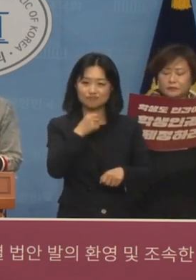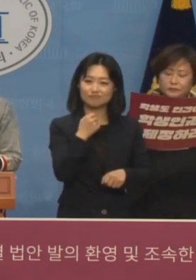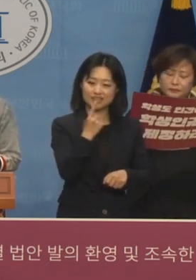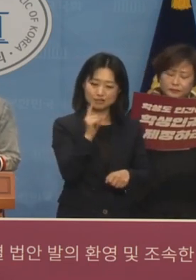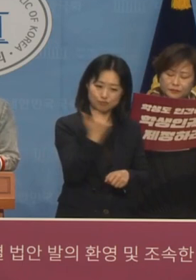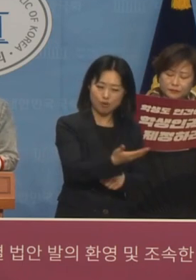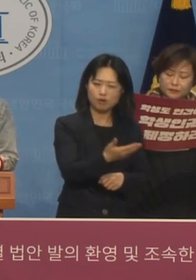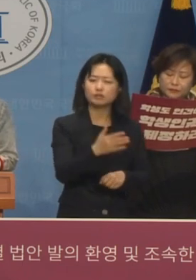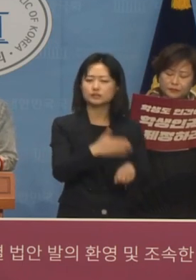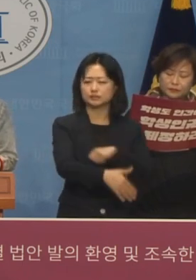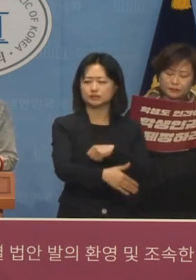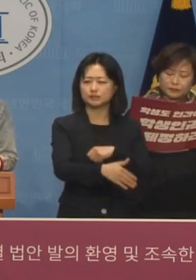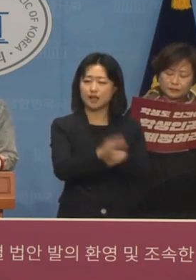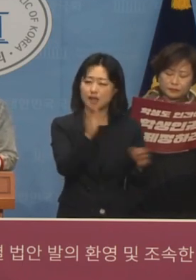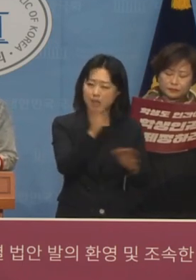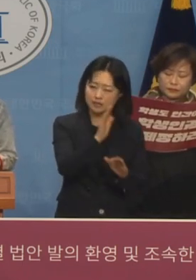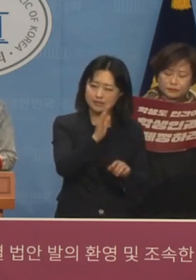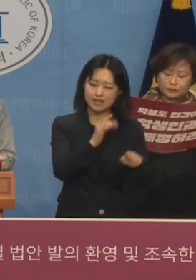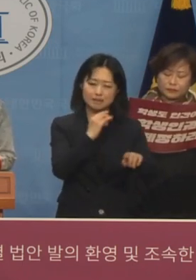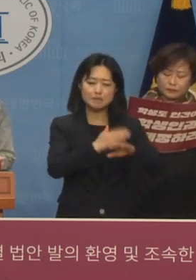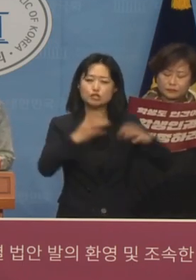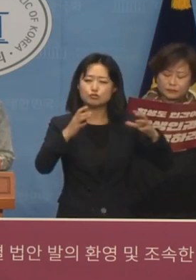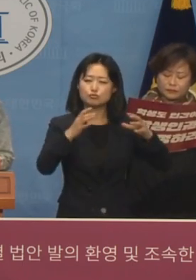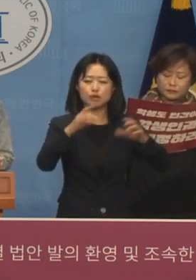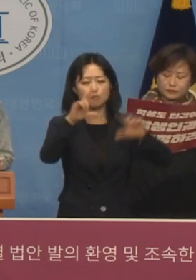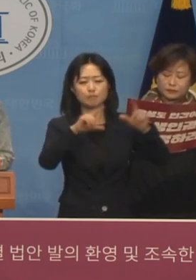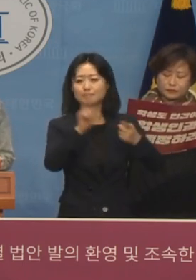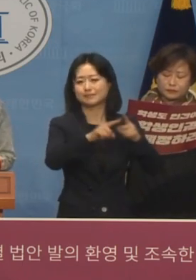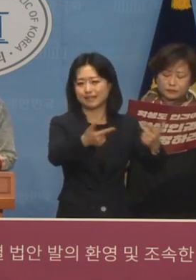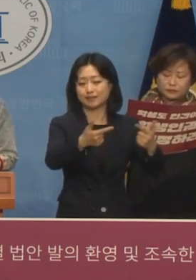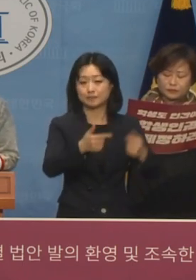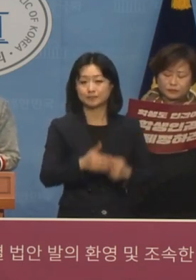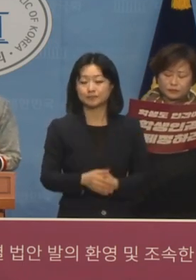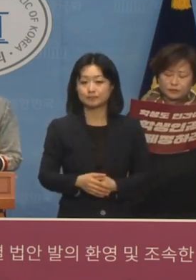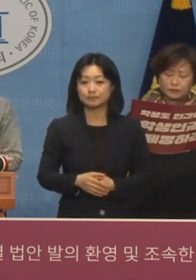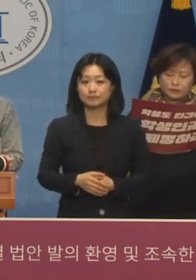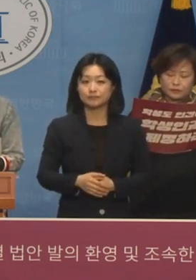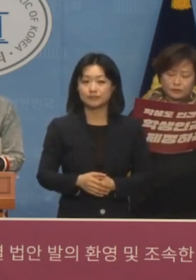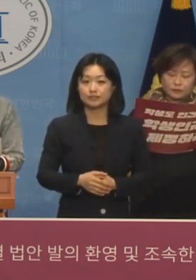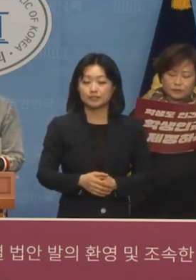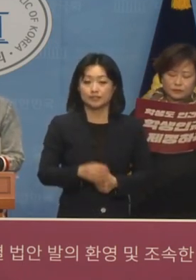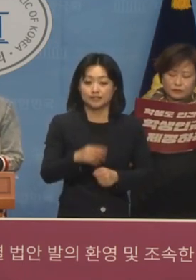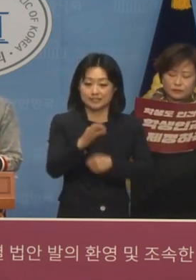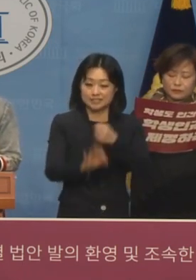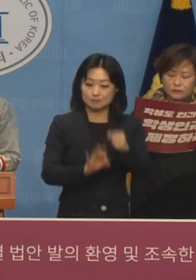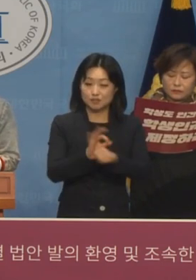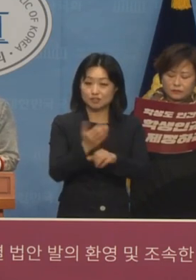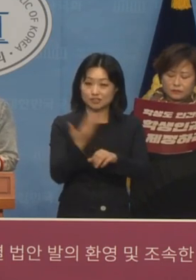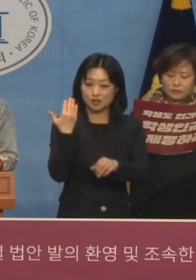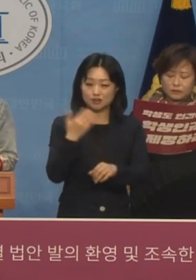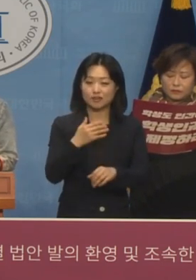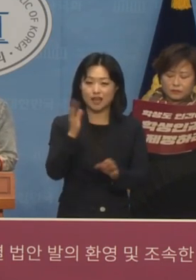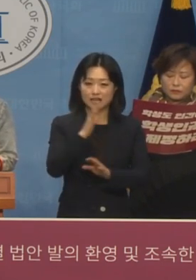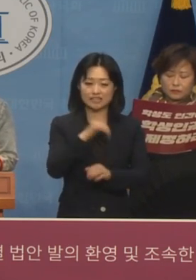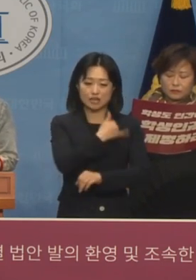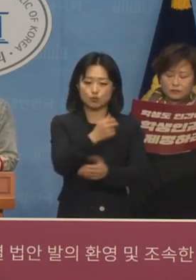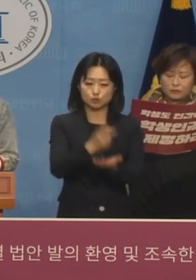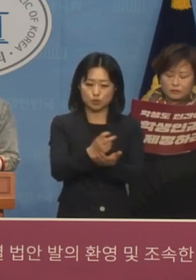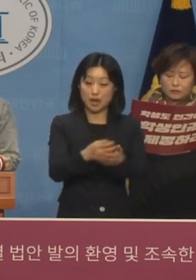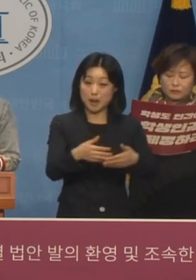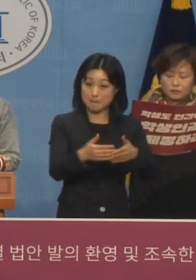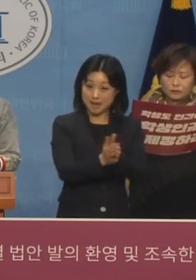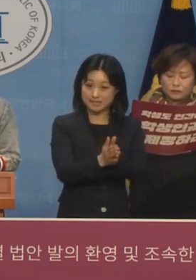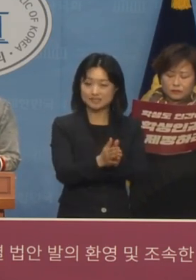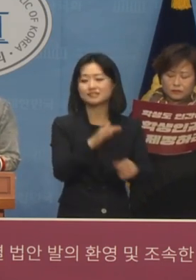후퇴했다고 하지만 학교는 한 번도 후퇴할 만한 민주주의를 가져본 적이 없습니다. 제정된 지 10년도 넘은 학생인권 조례를 폐지하려는